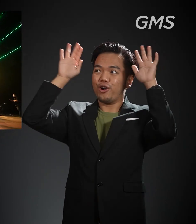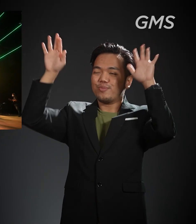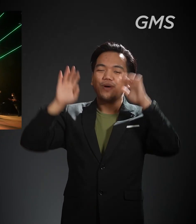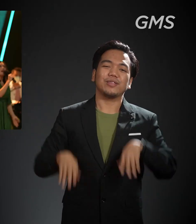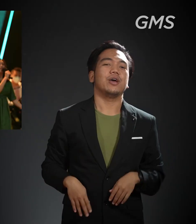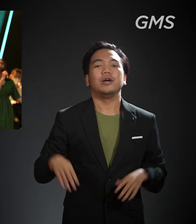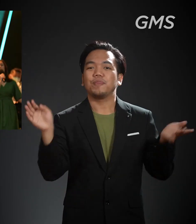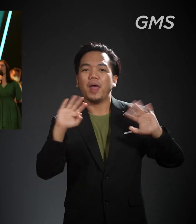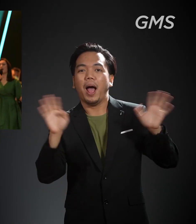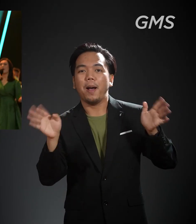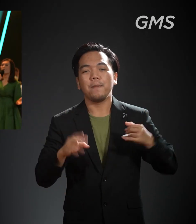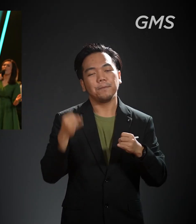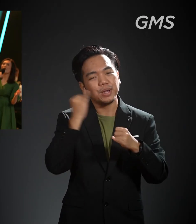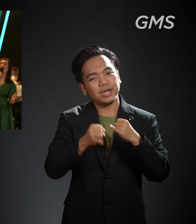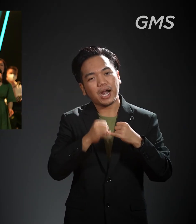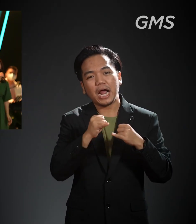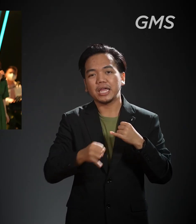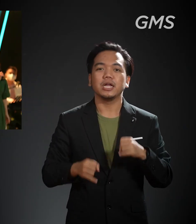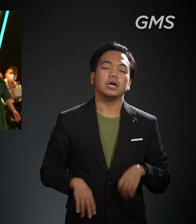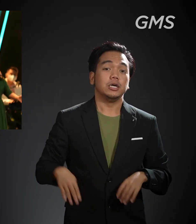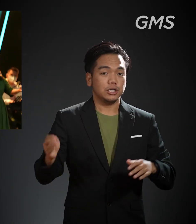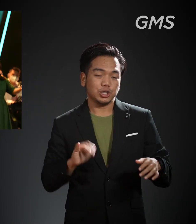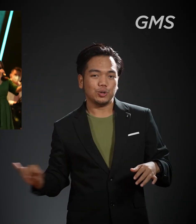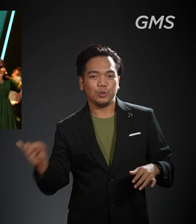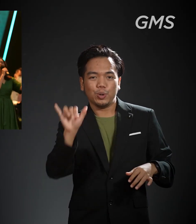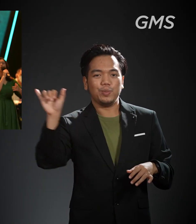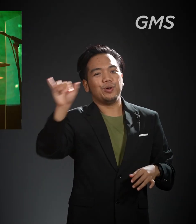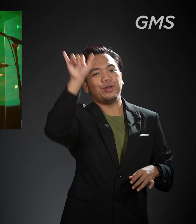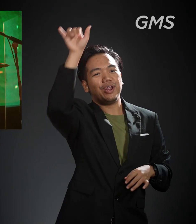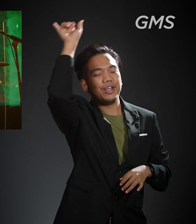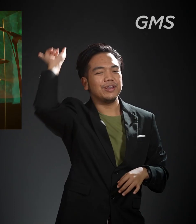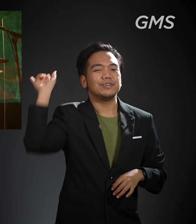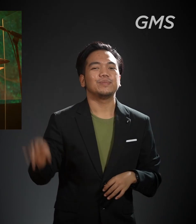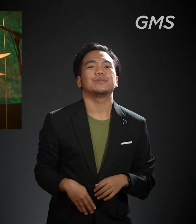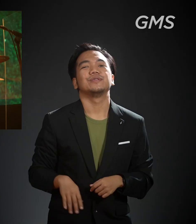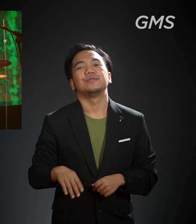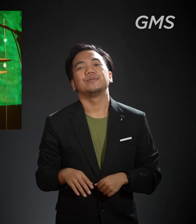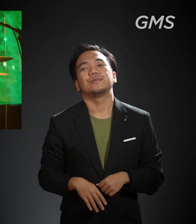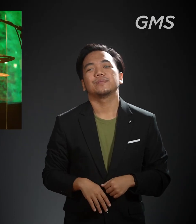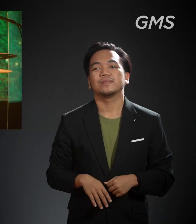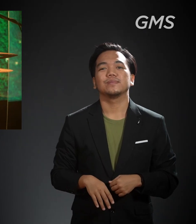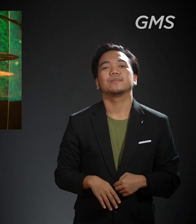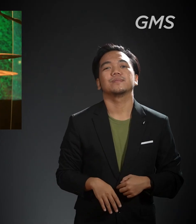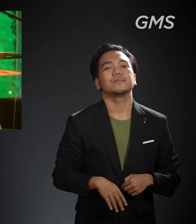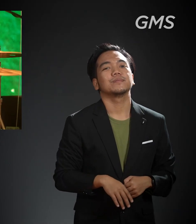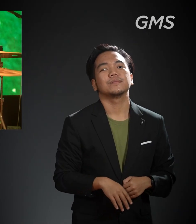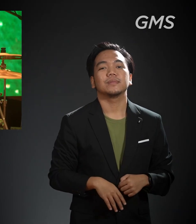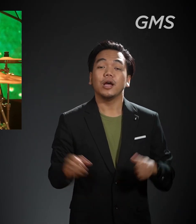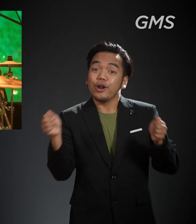Rahmat-Nya tak pernah berakhir seumur hidupku. Dengan